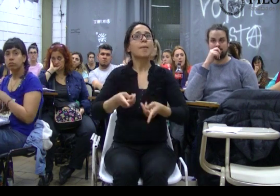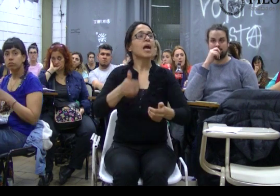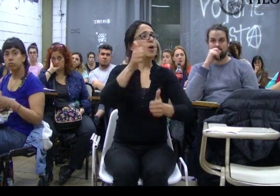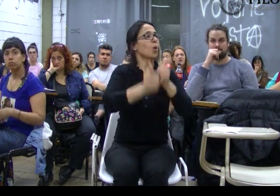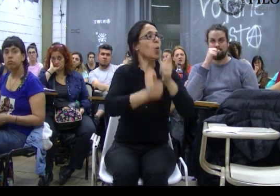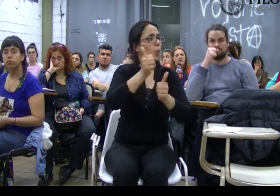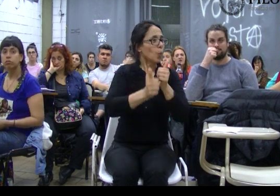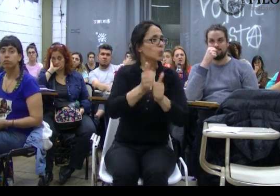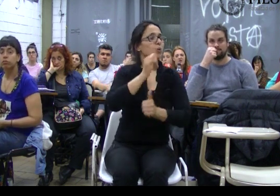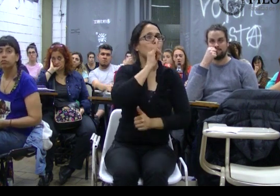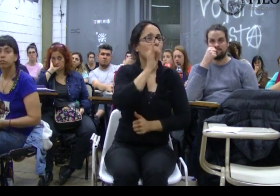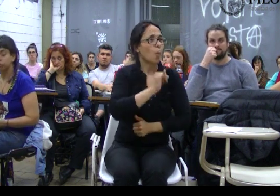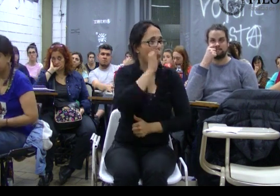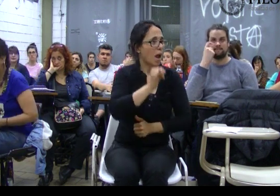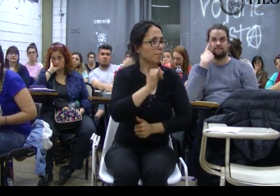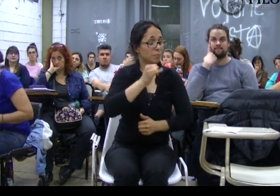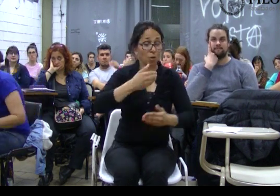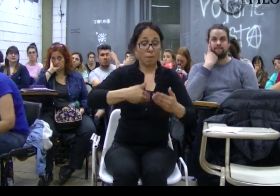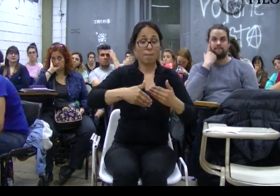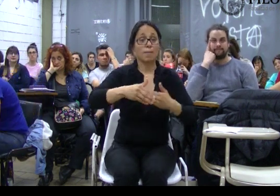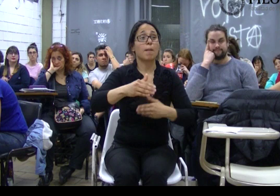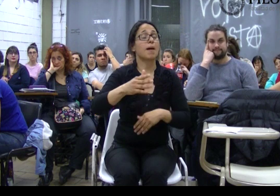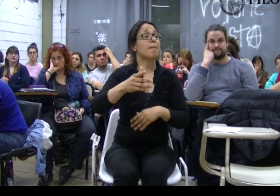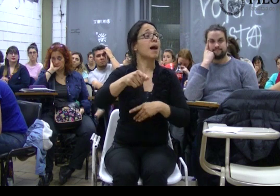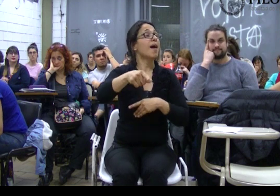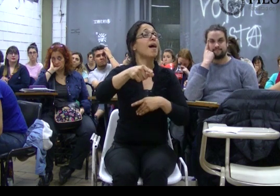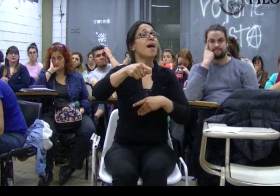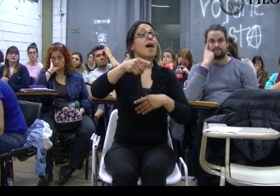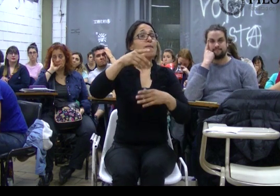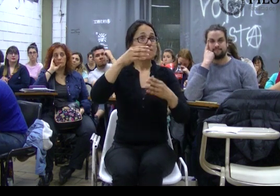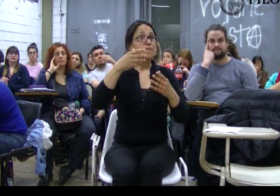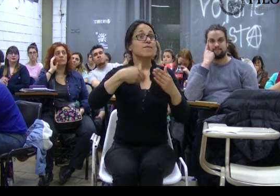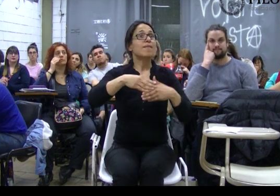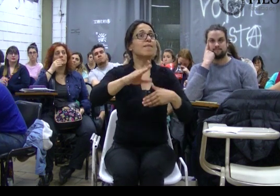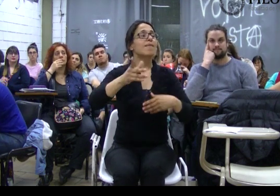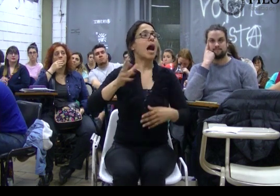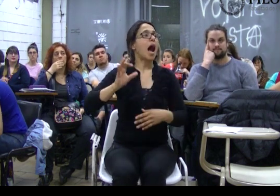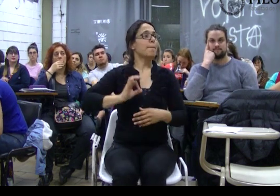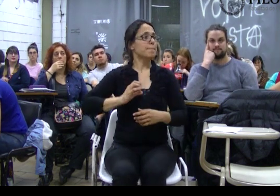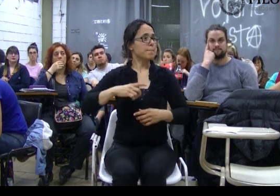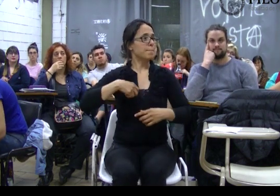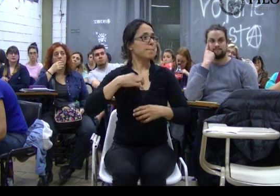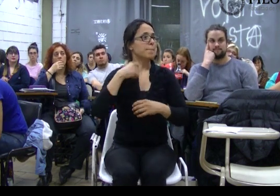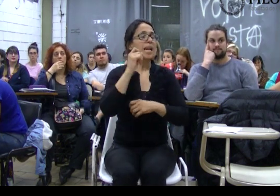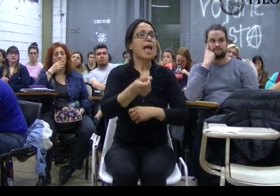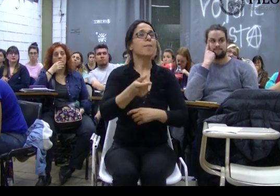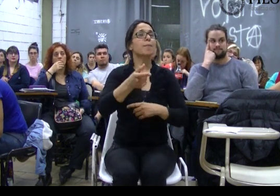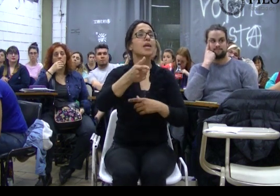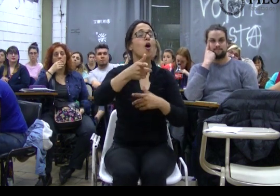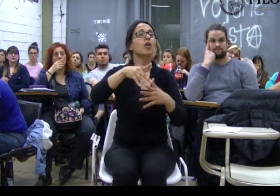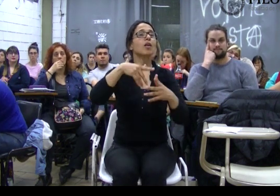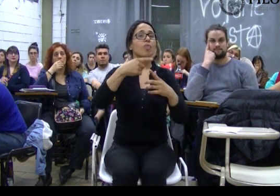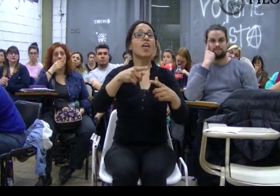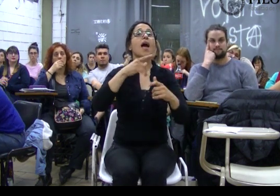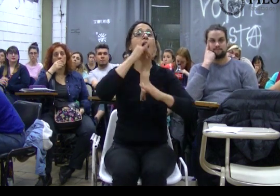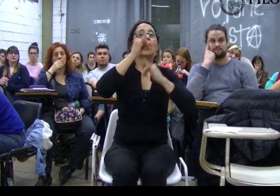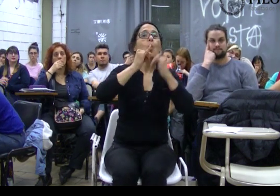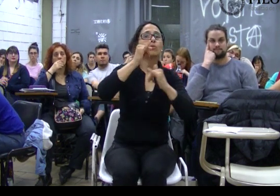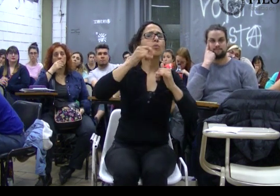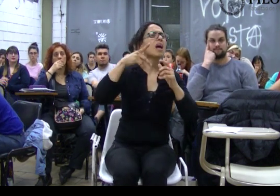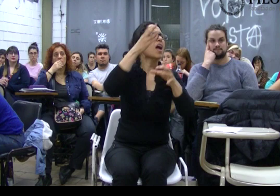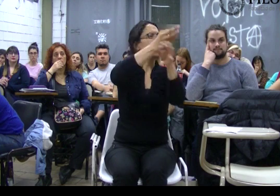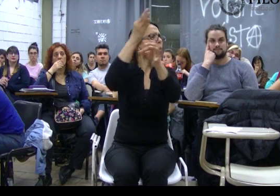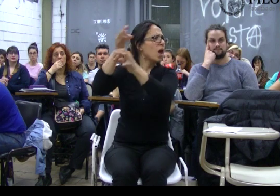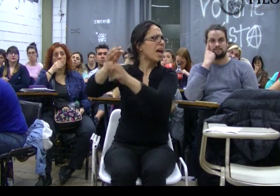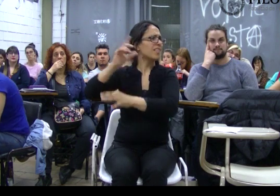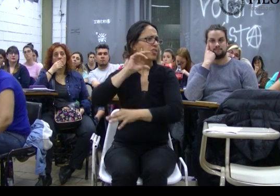cuentos, ahora el 7 de octubre es la premiación del 4º Concurso Nacional de Cuentos en Lengua de Señas, donde de todas las escuelas de sordos